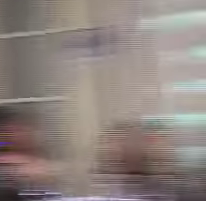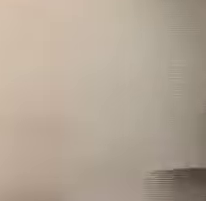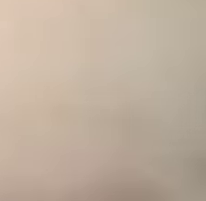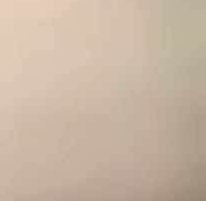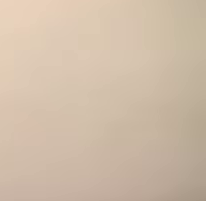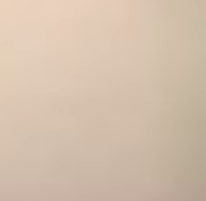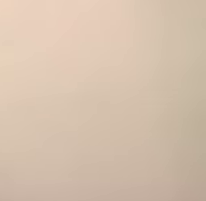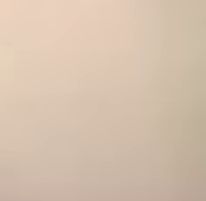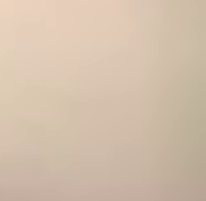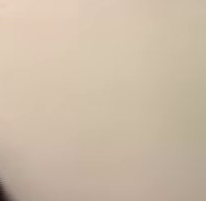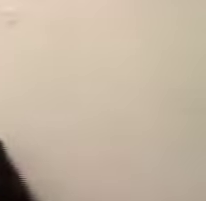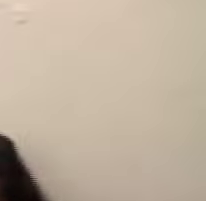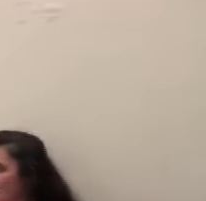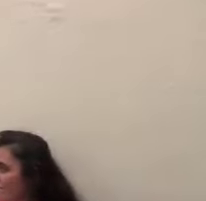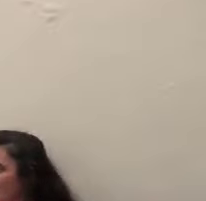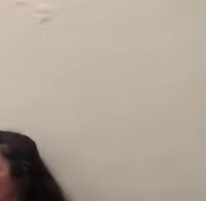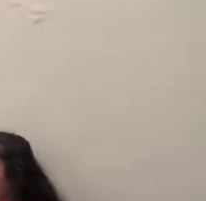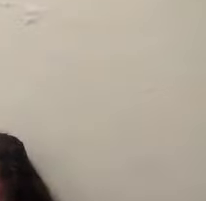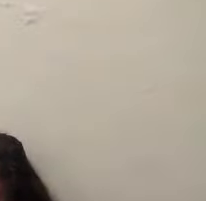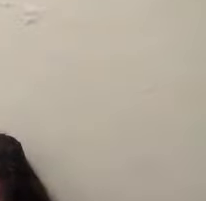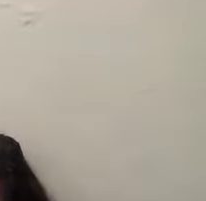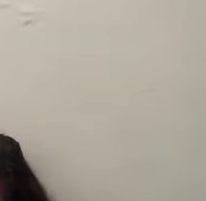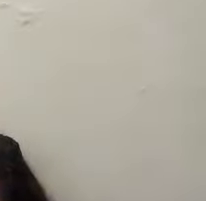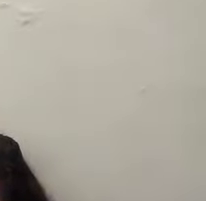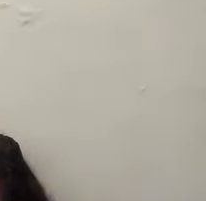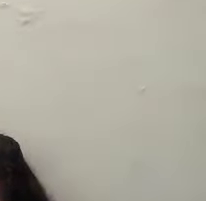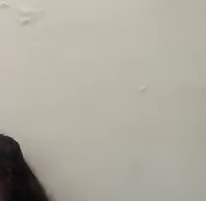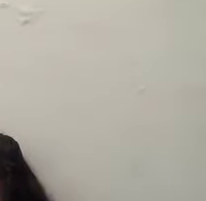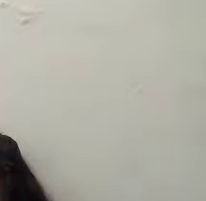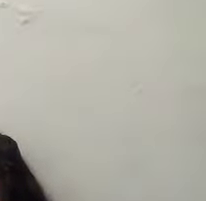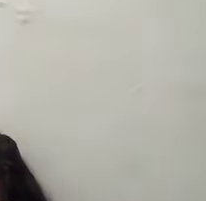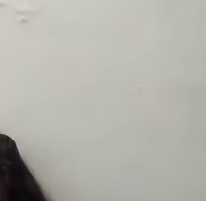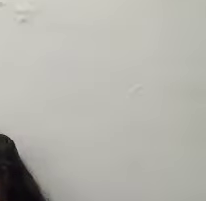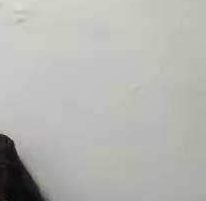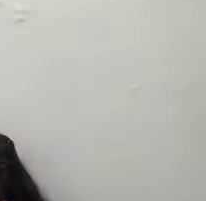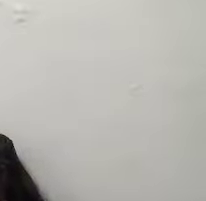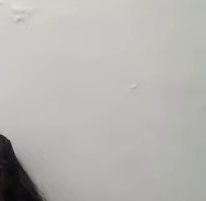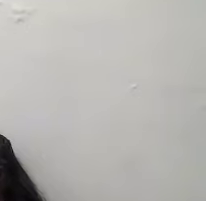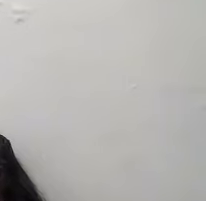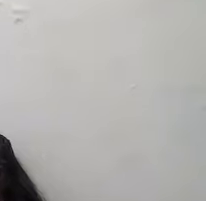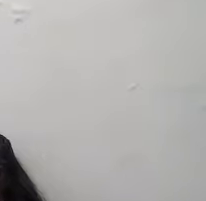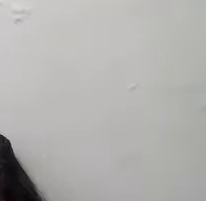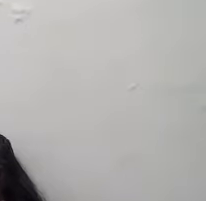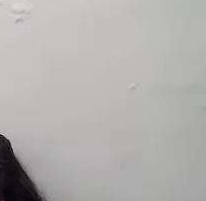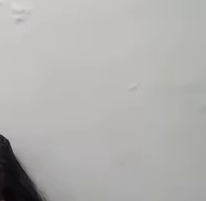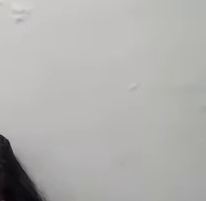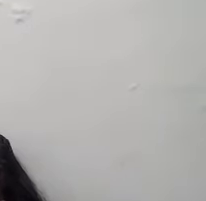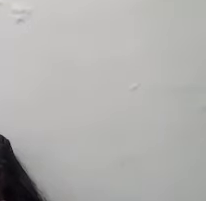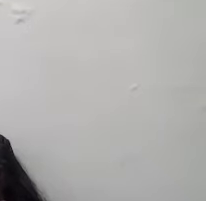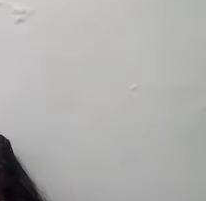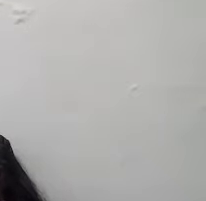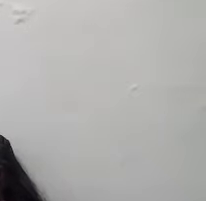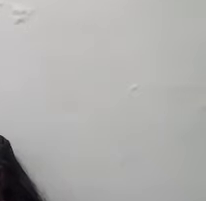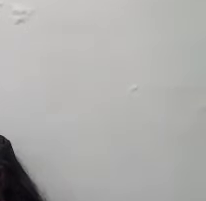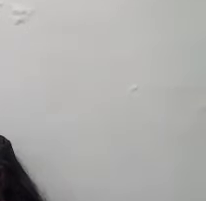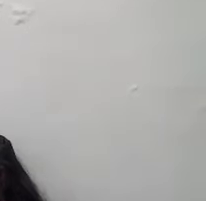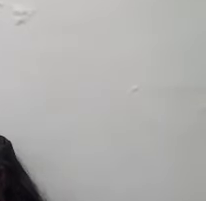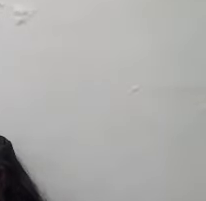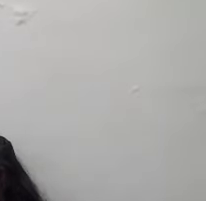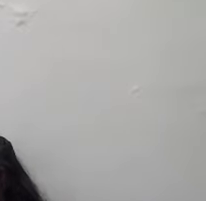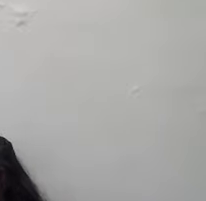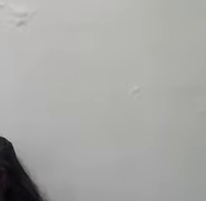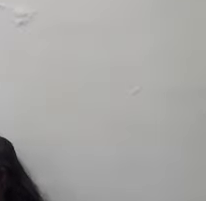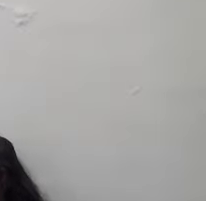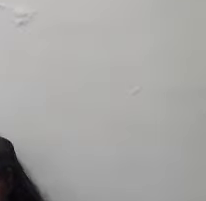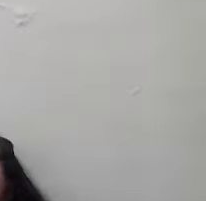4 del 2017 es viene a sostenerse y acompañar de alguna manera que esto se